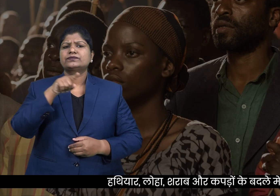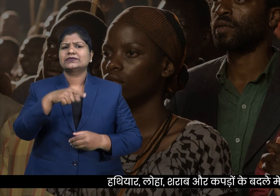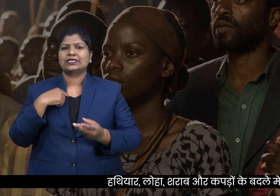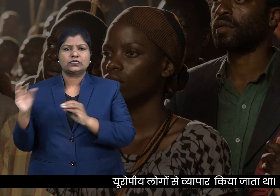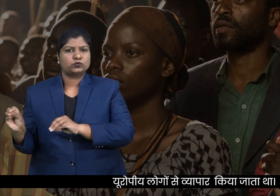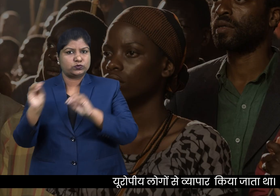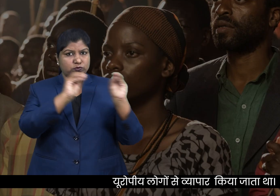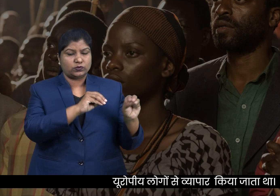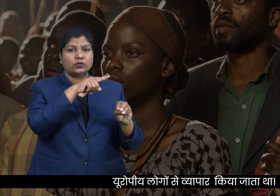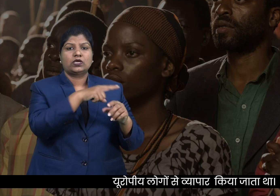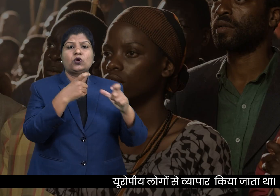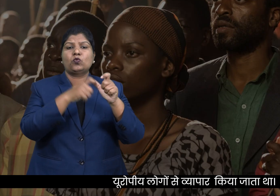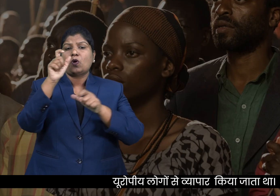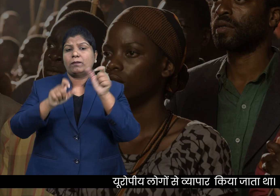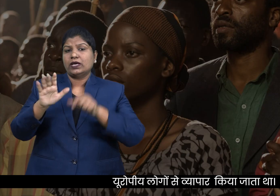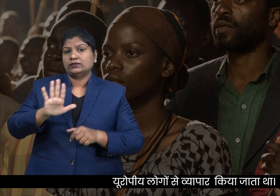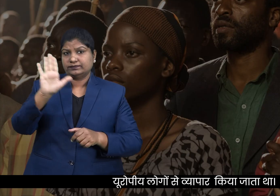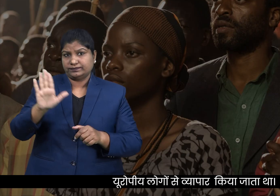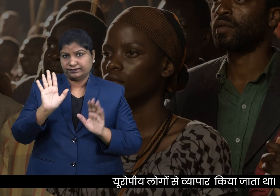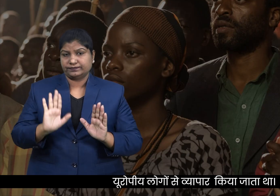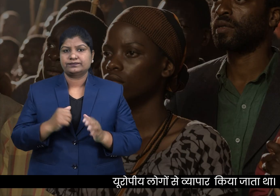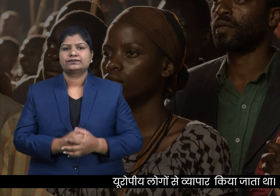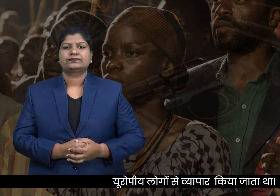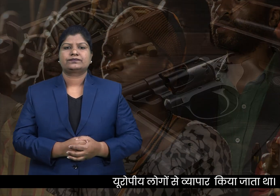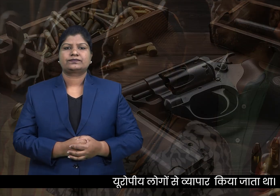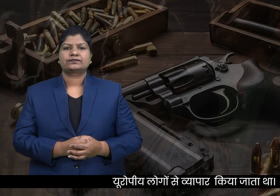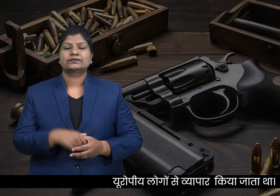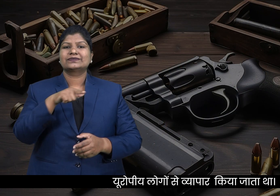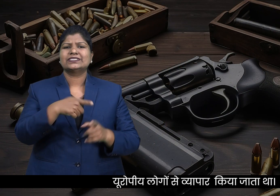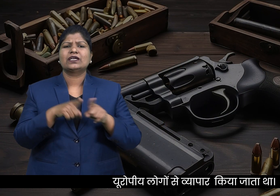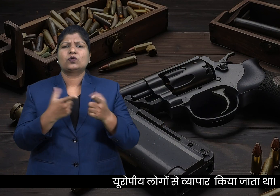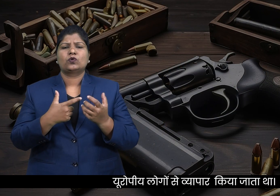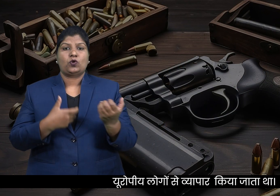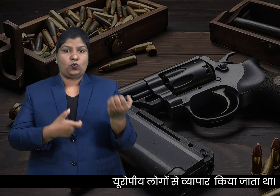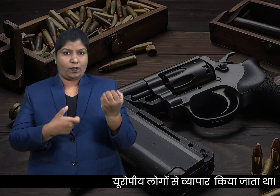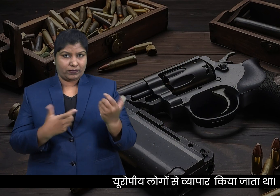बदले में यूरोपीय लोगों से व्यापार किया जाता था।